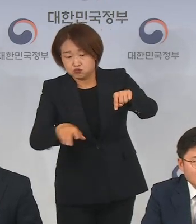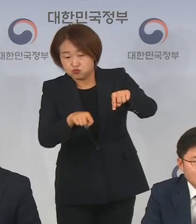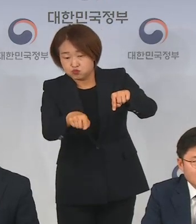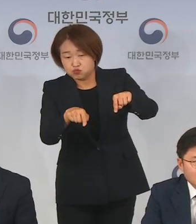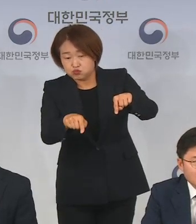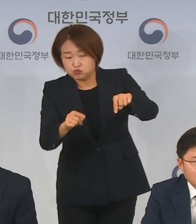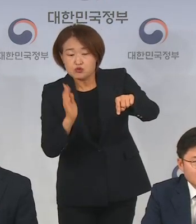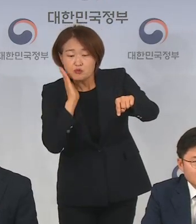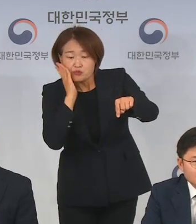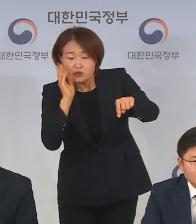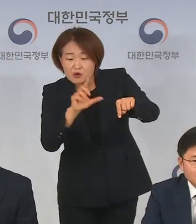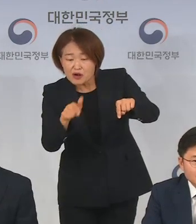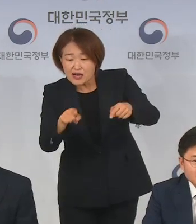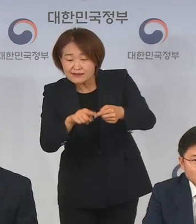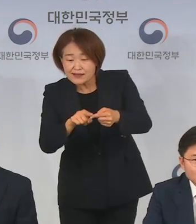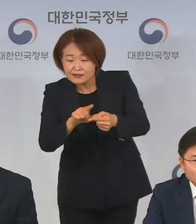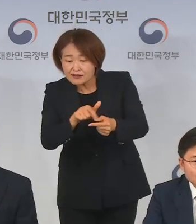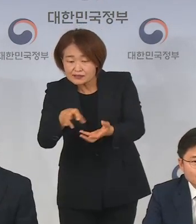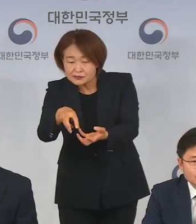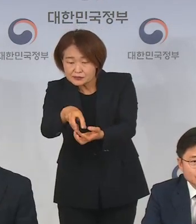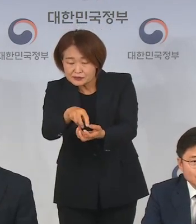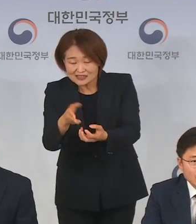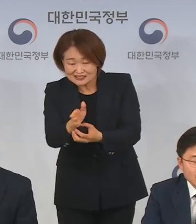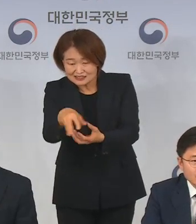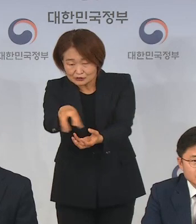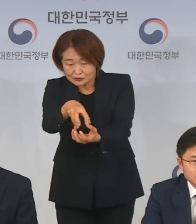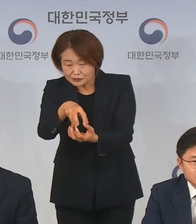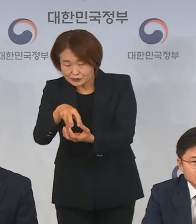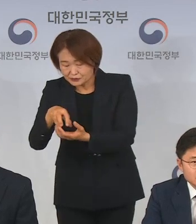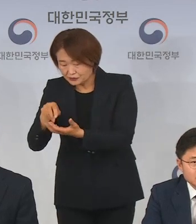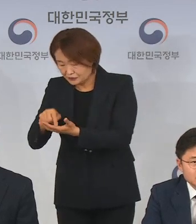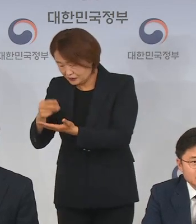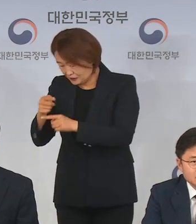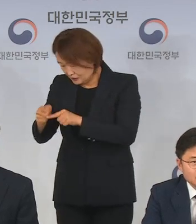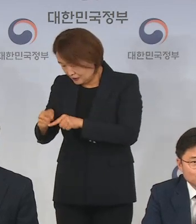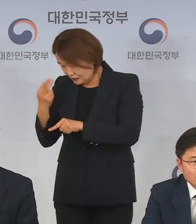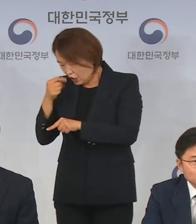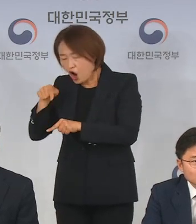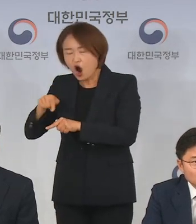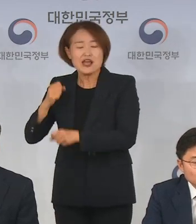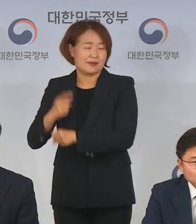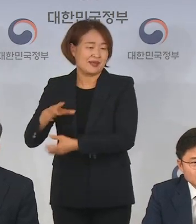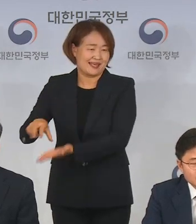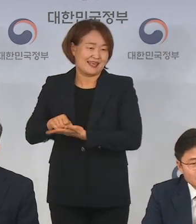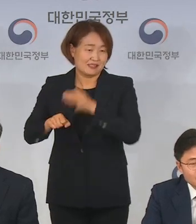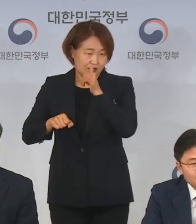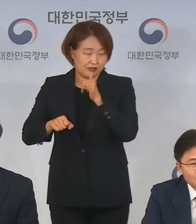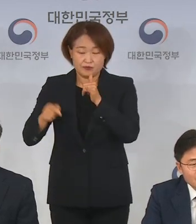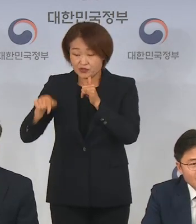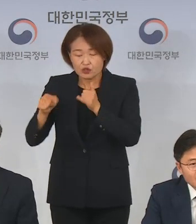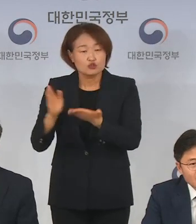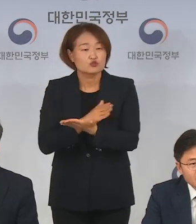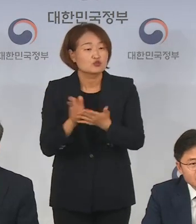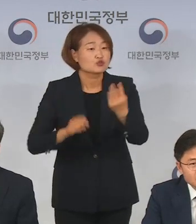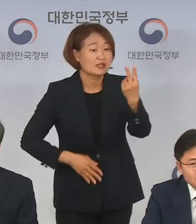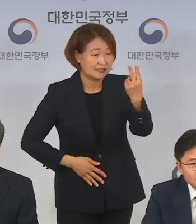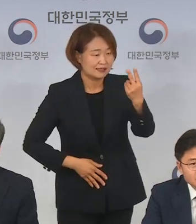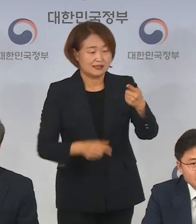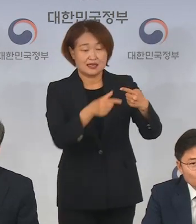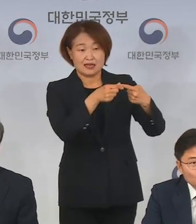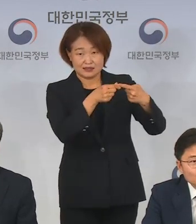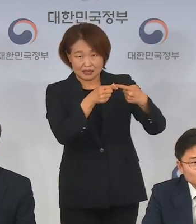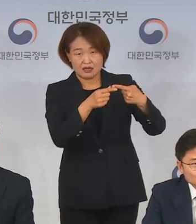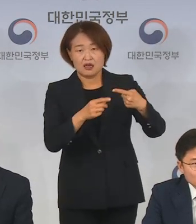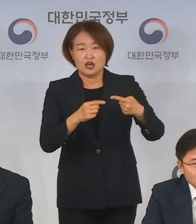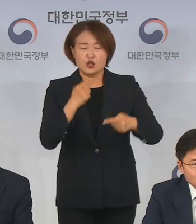있습니다. 일본 쪽에 그 이 이제 두 가지로 나눠볼 수 있는데요. 하나는